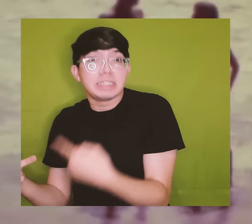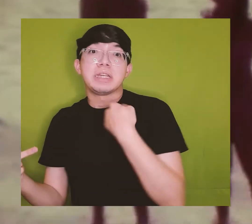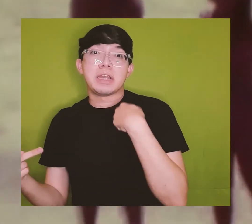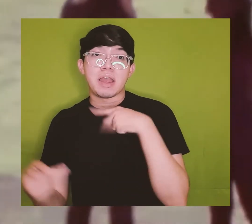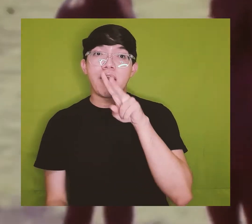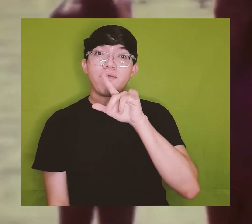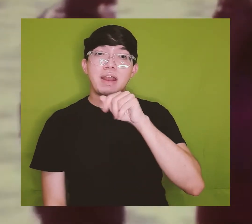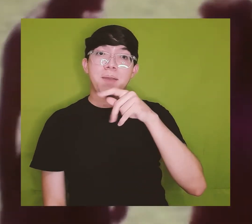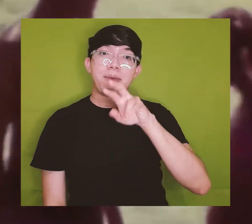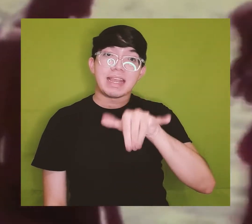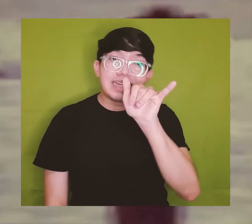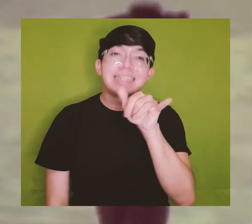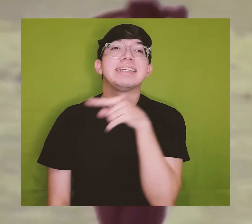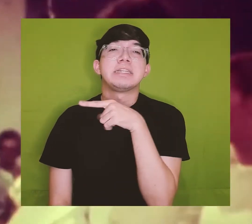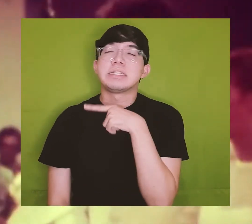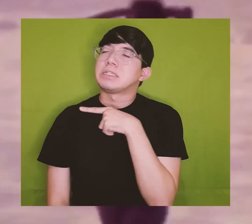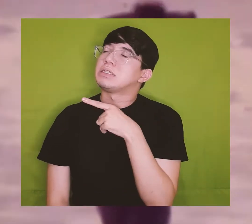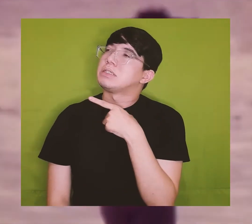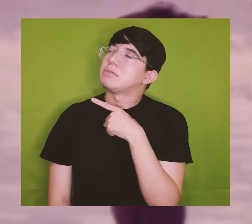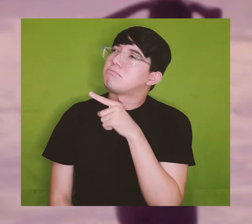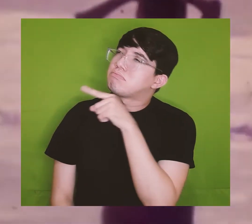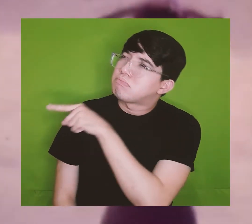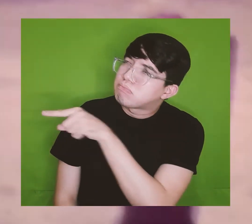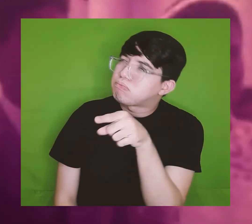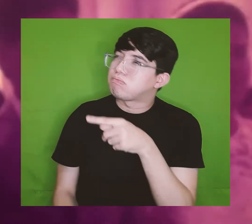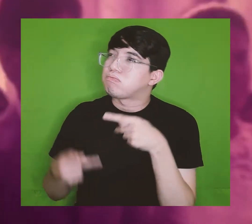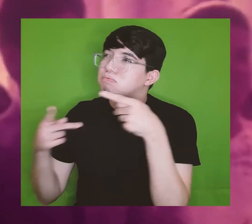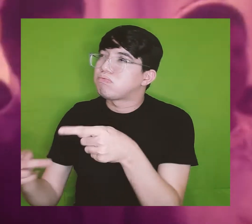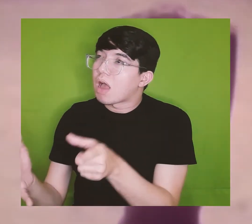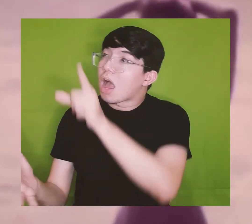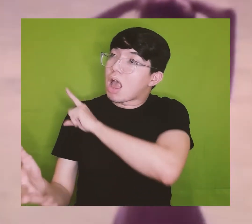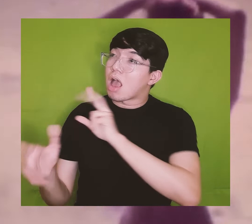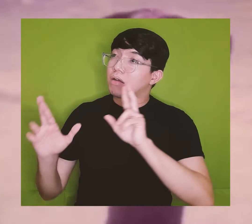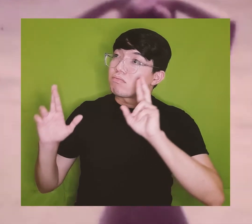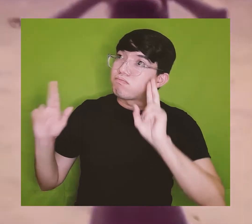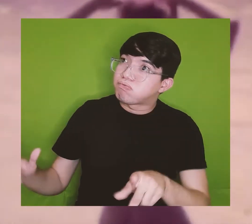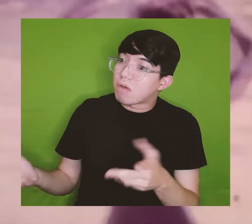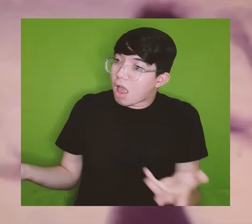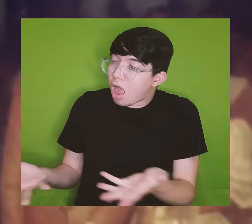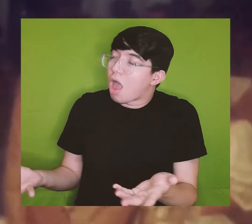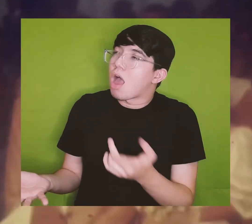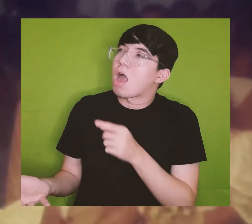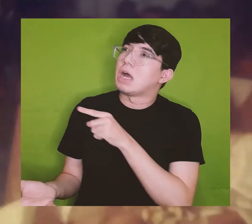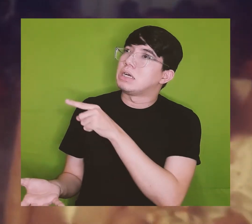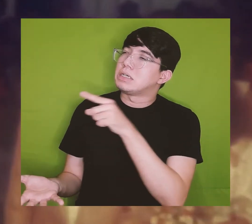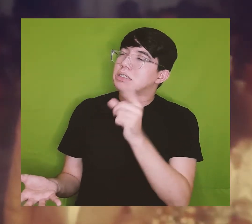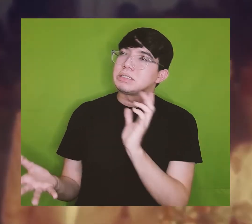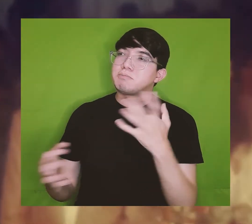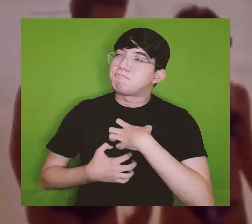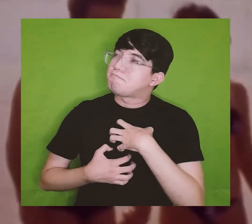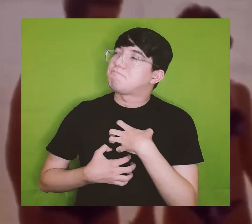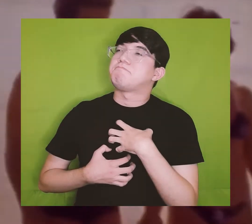lugares foram completamente desmontados e já não são mais o que eram na minha adolescência, eu fico, caralho, é